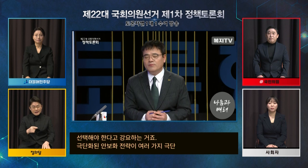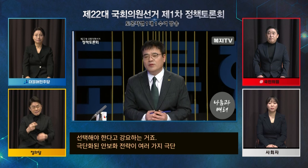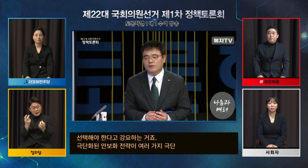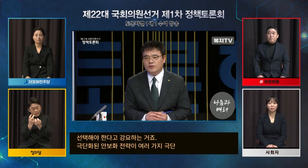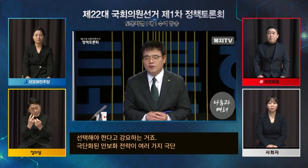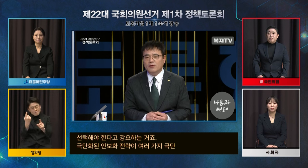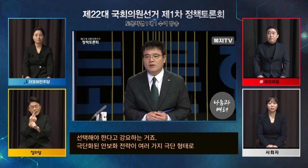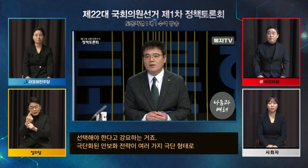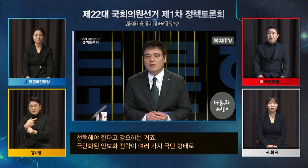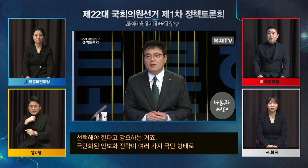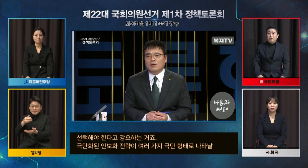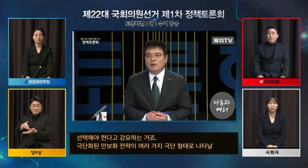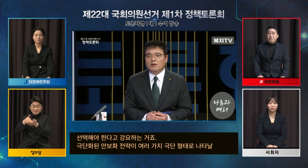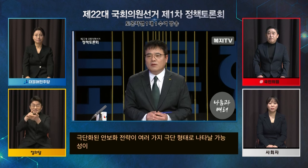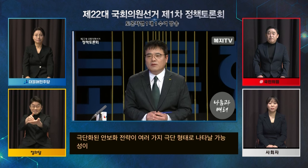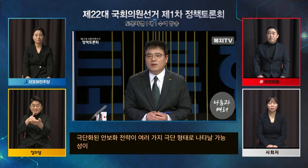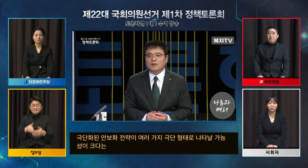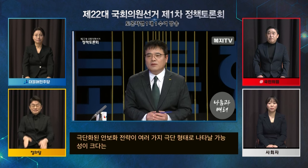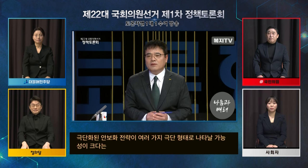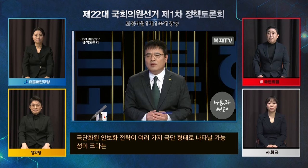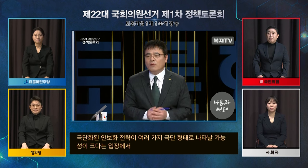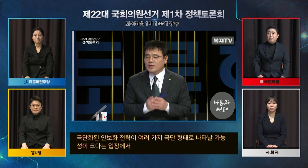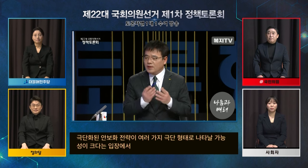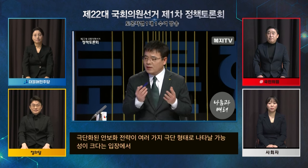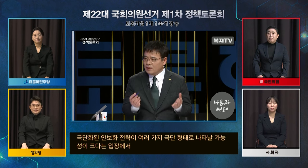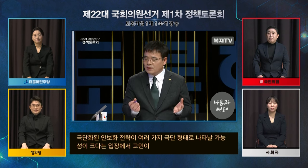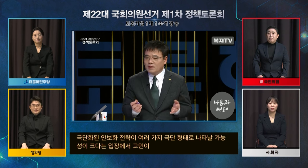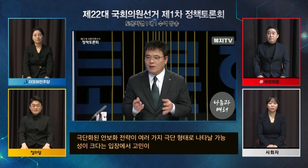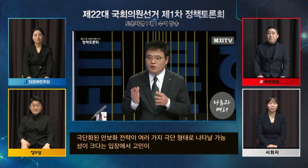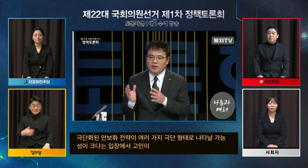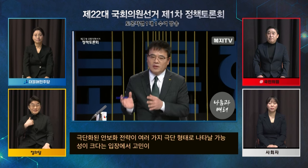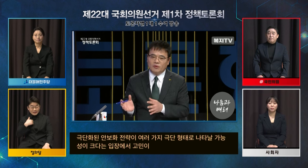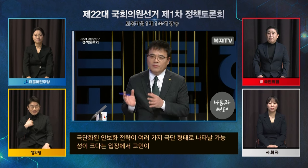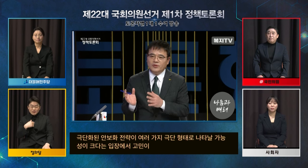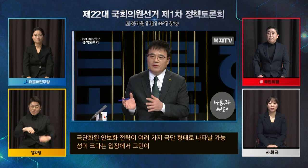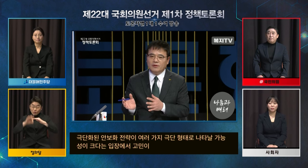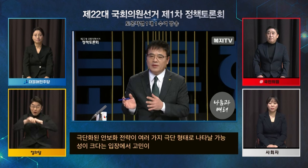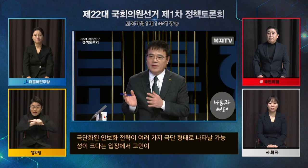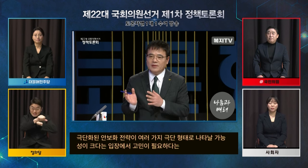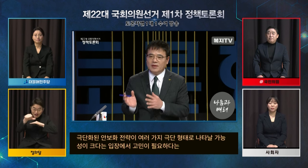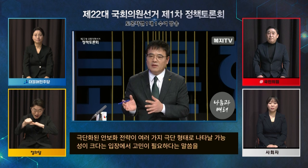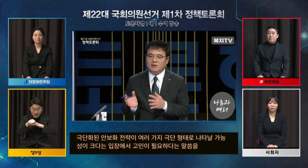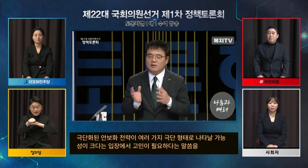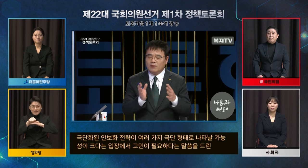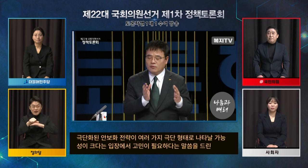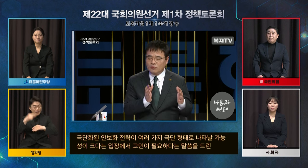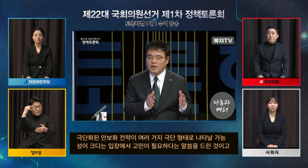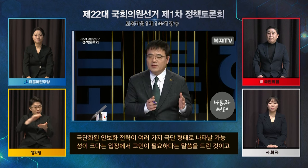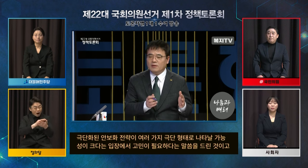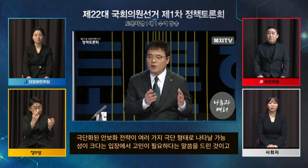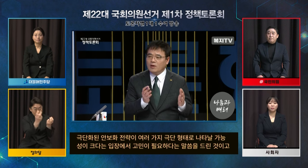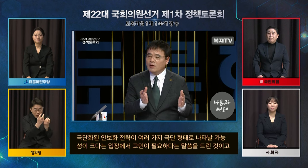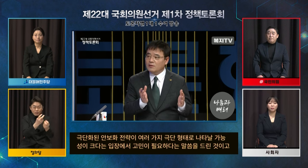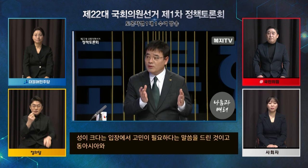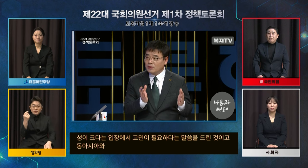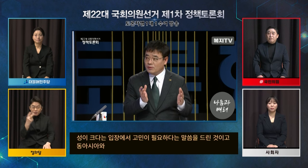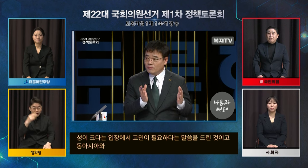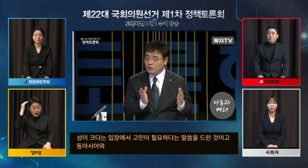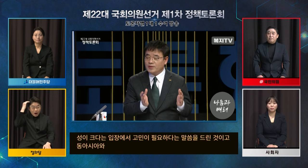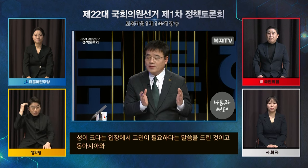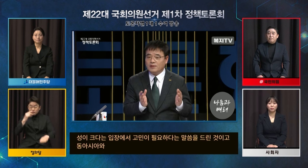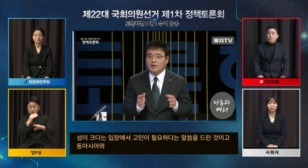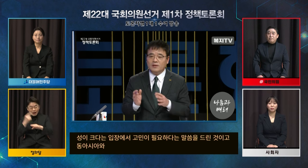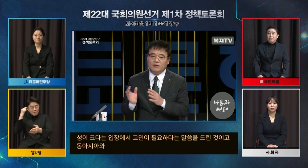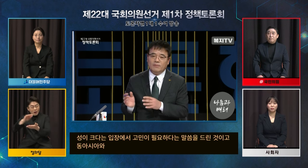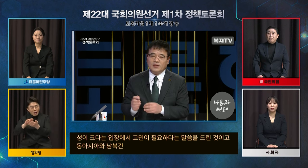필요하다고 말씀드린 것이고요. 특히나 제가 동아시아라든가 남북 간 기본 협정에 대한 얘기를 동아시아와 평화적인